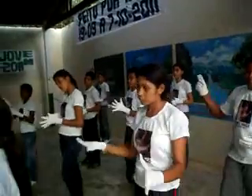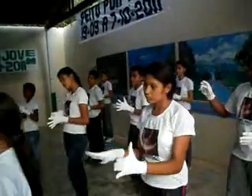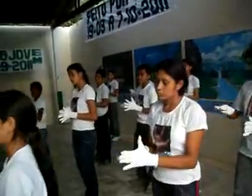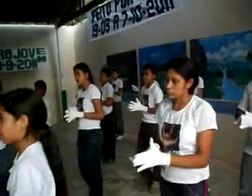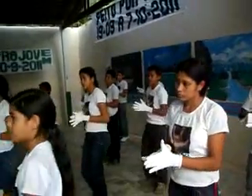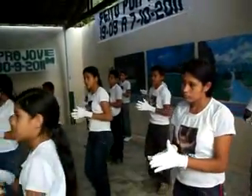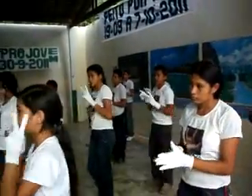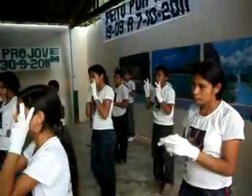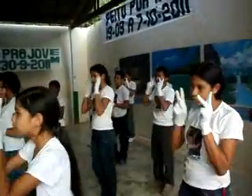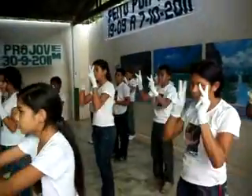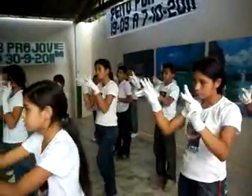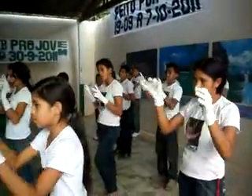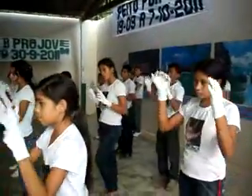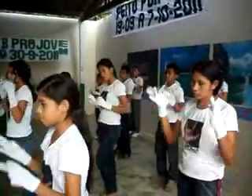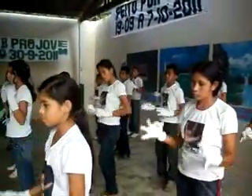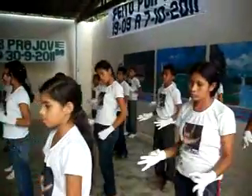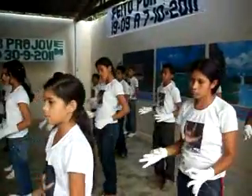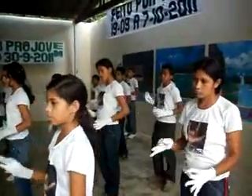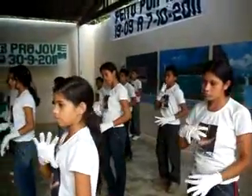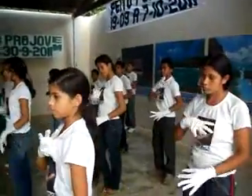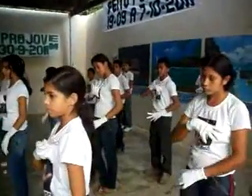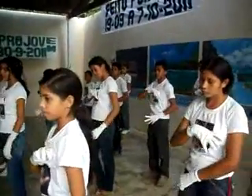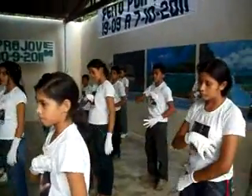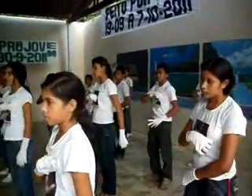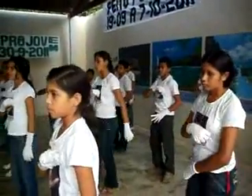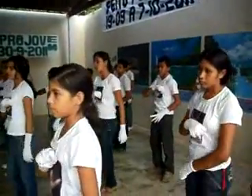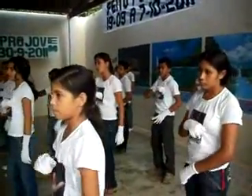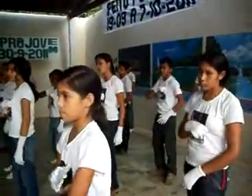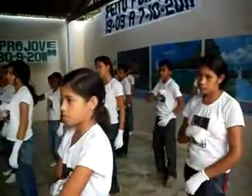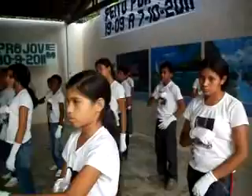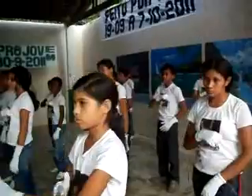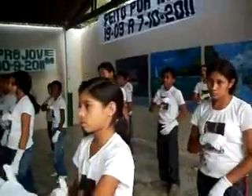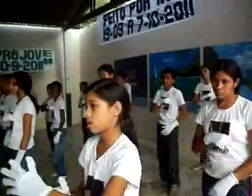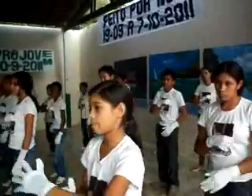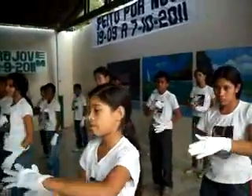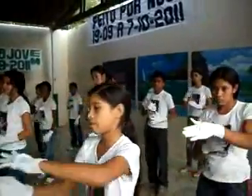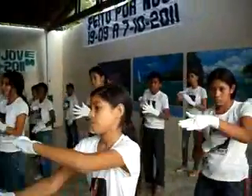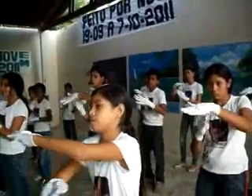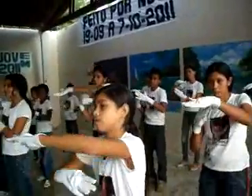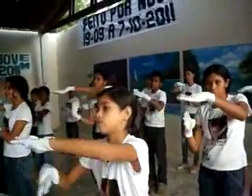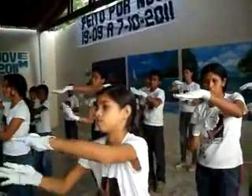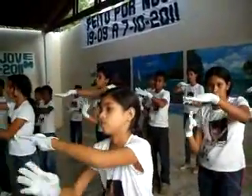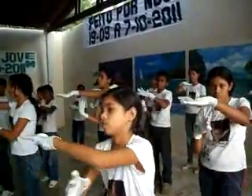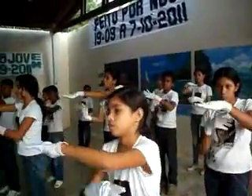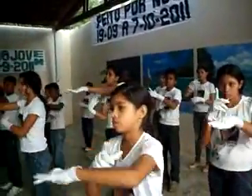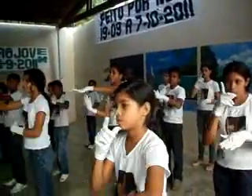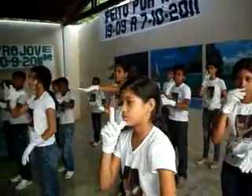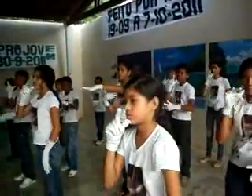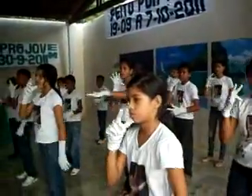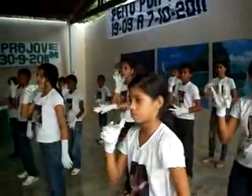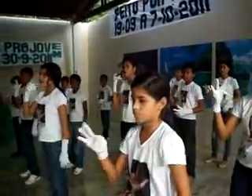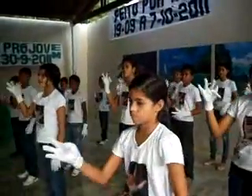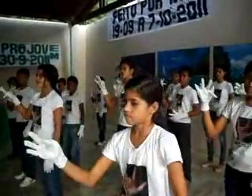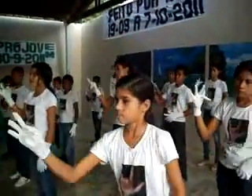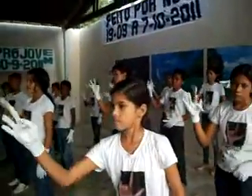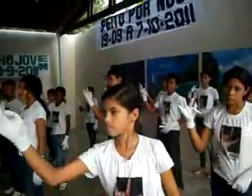ótica perfeita de amor Uma voz sobre um rio de dor Minha